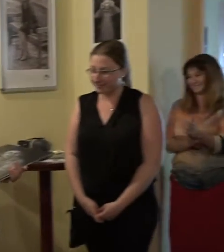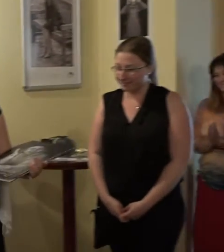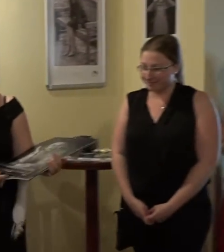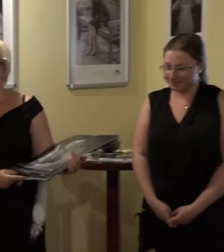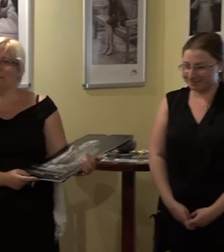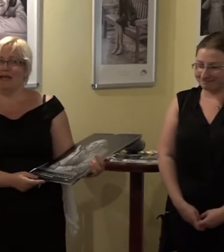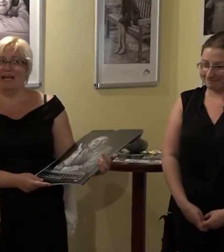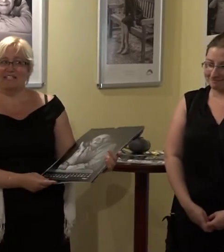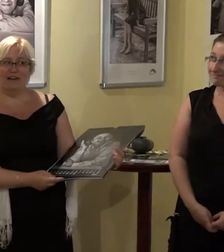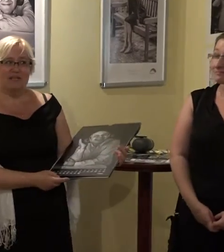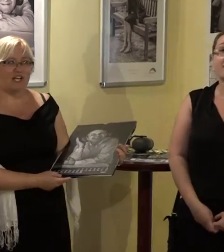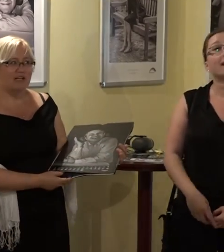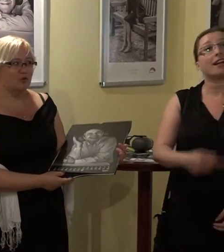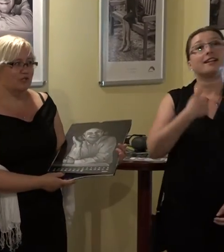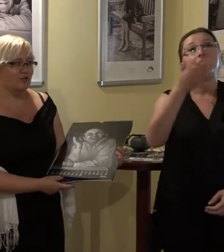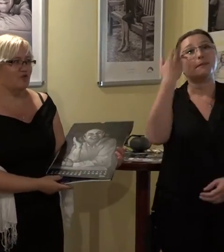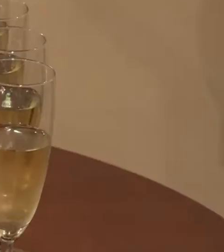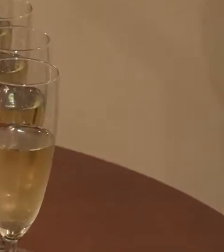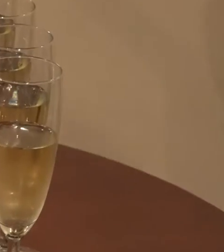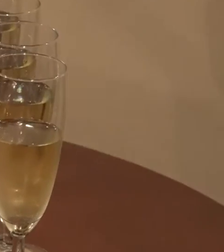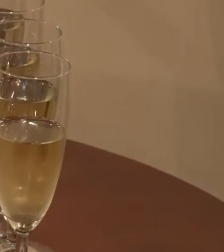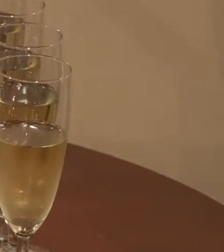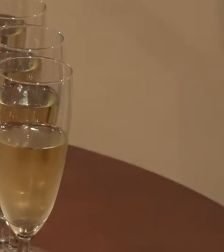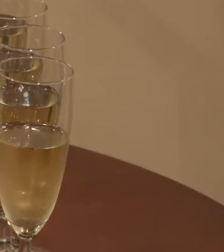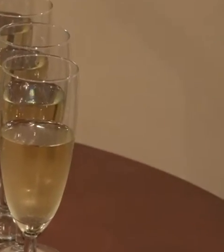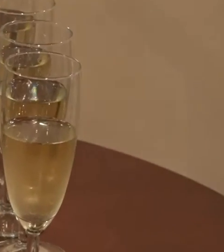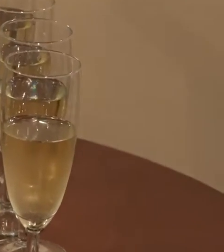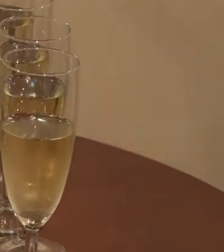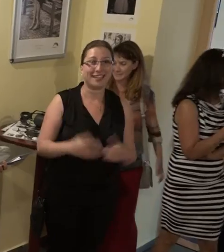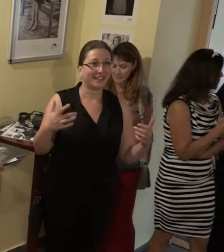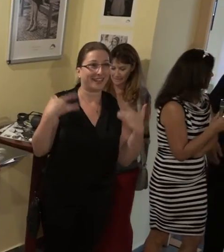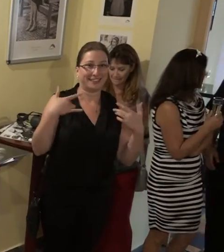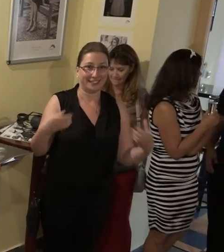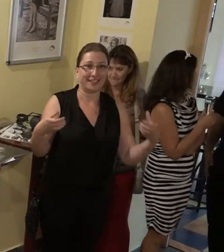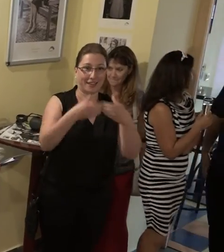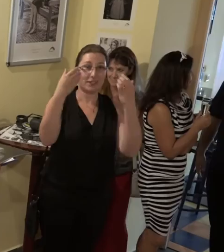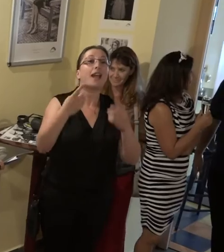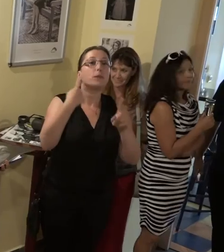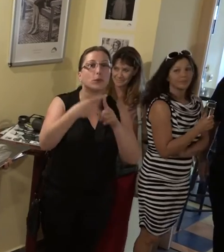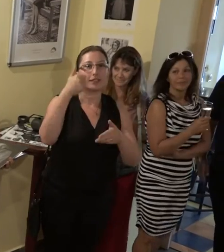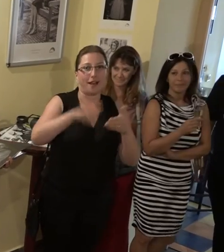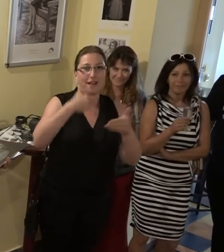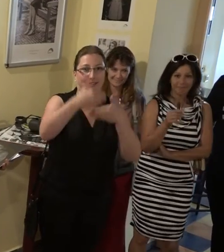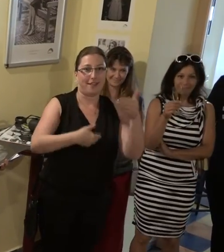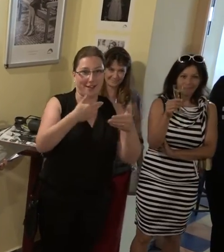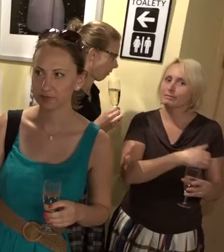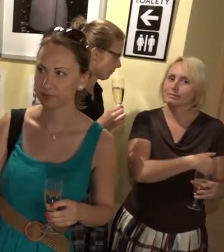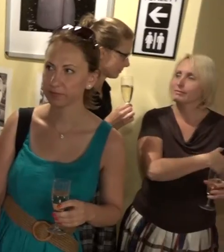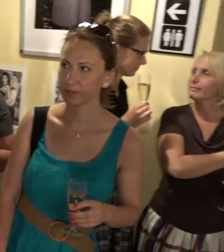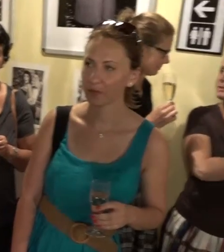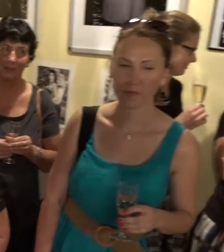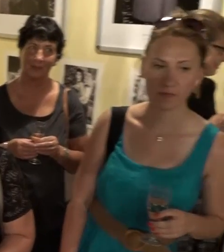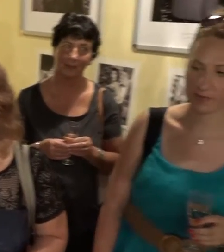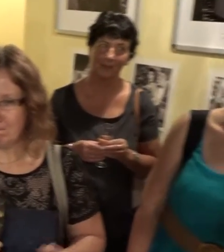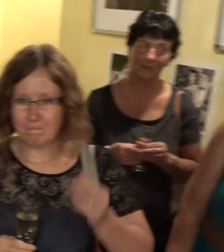v tomhle ohledu jsem oslovován poměrně často a říkám si, když to jde, tak bychom měli pomáhat. Výstavu ve Švandově divadle